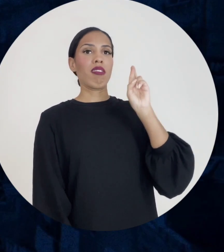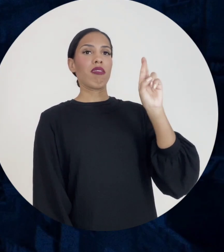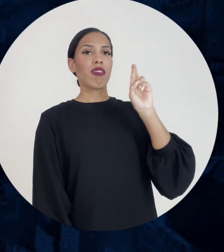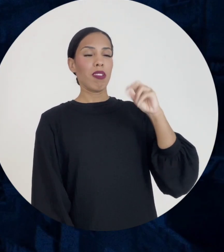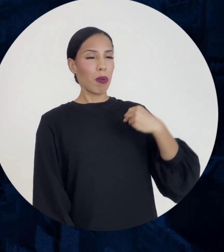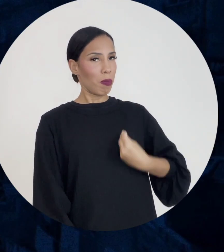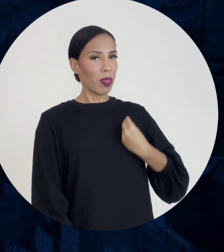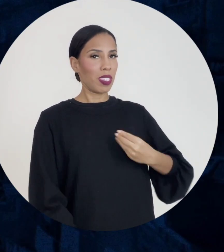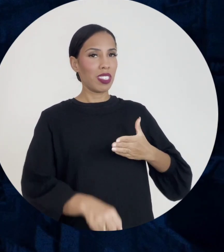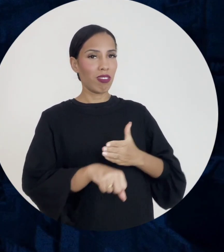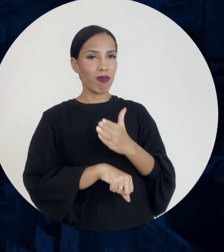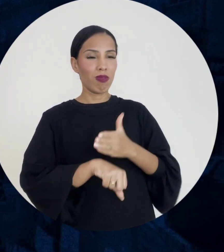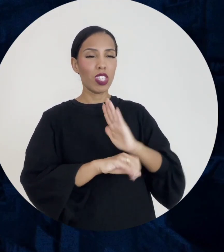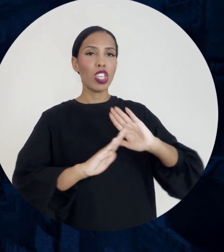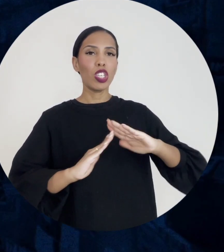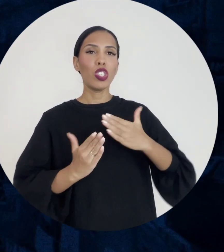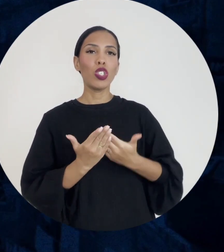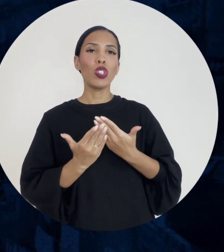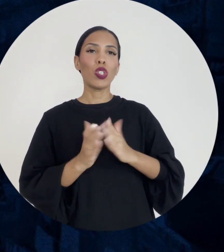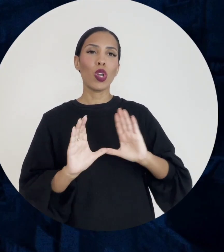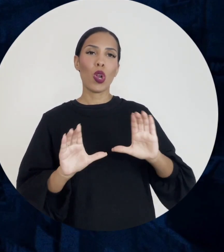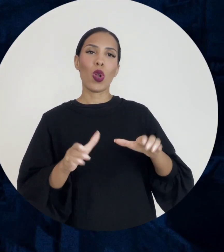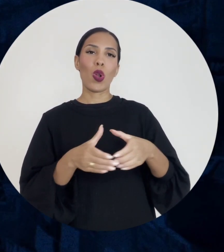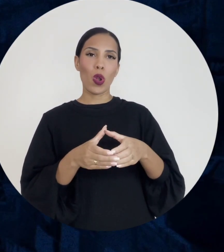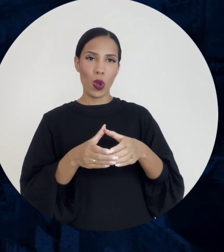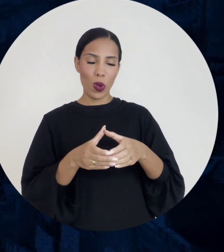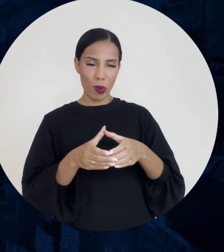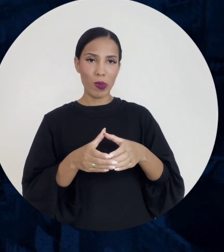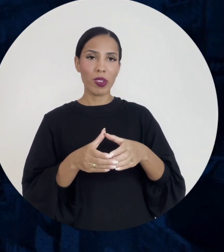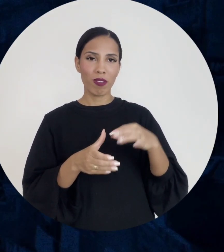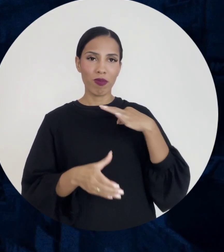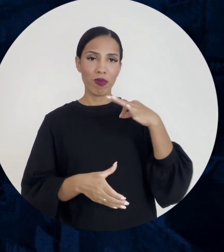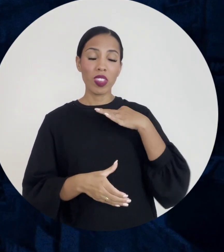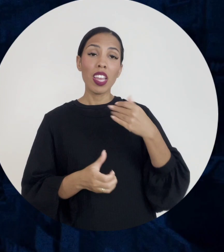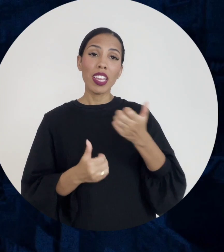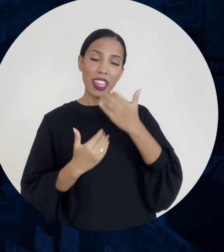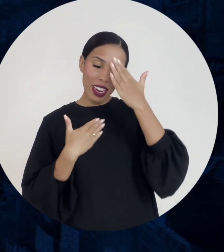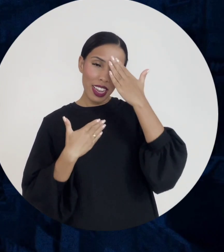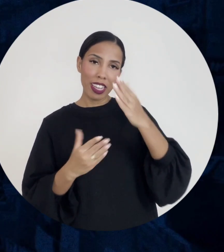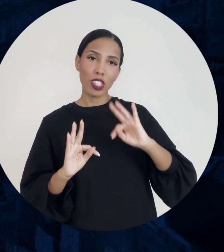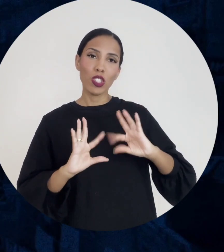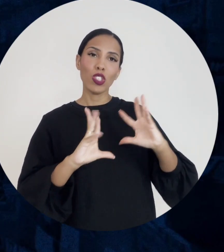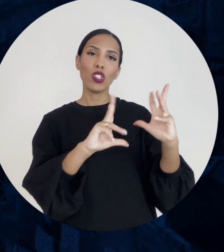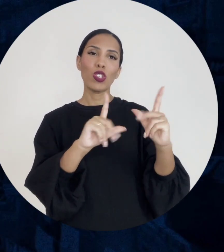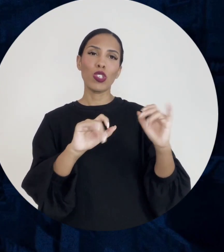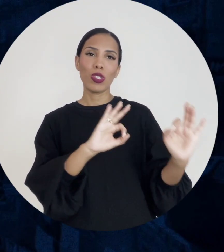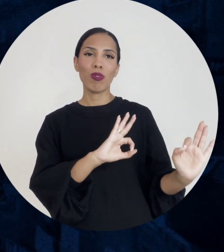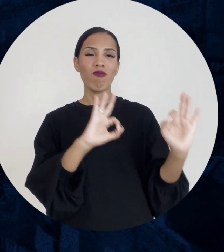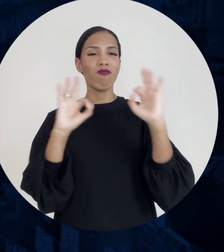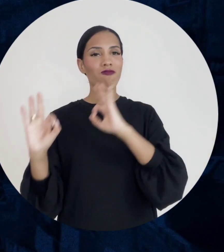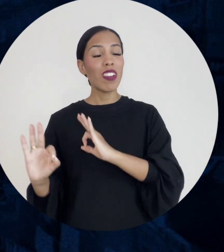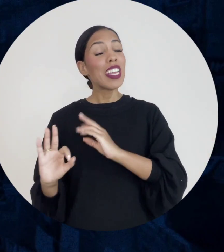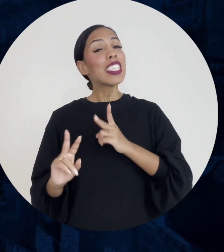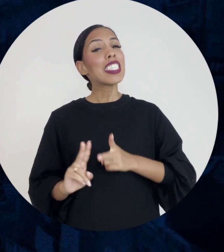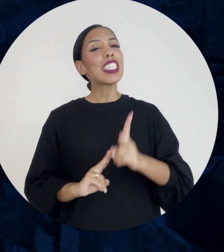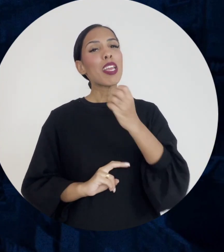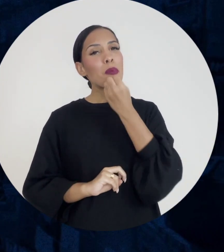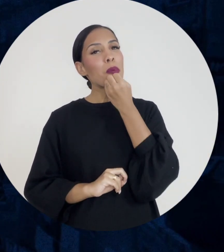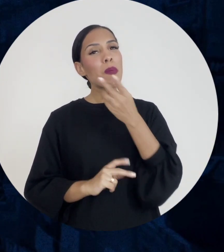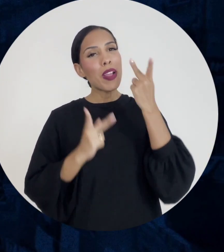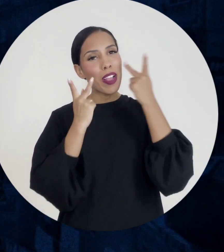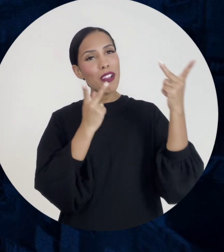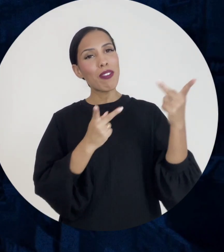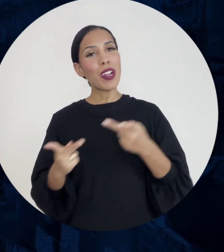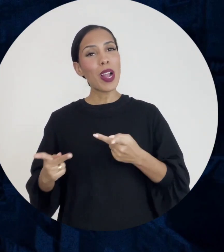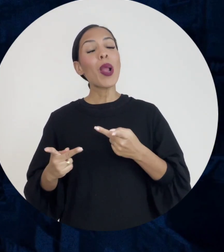das escolinhas comunitárias no território da Rocinha. Queremos agradecer a presença de todos e dizer que sejam sempre muito